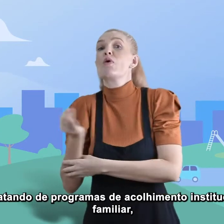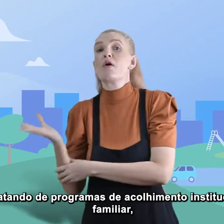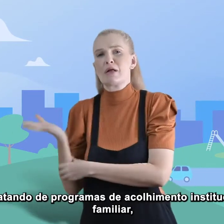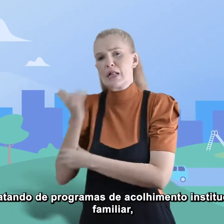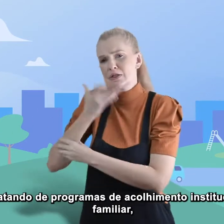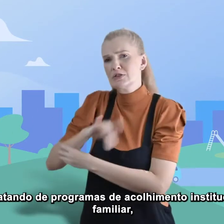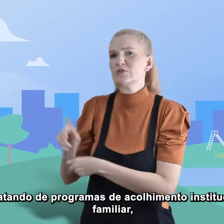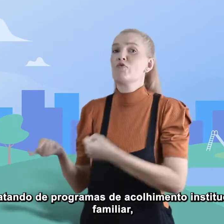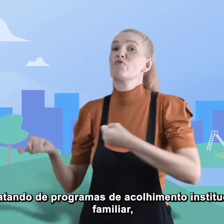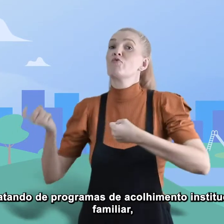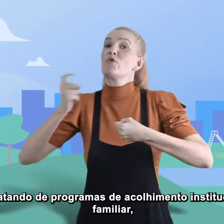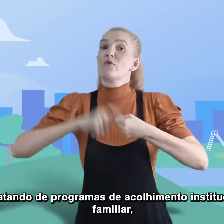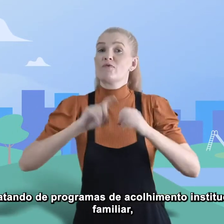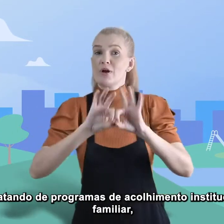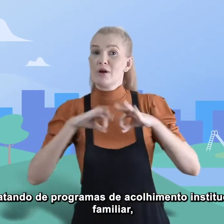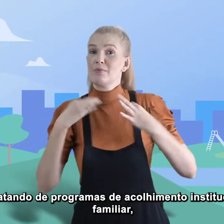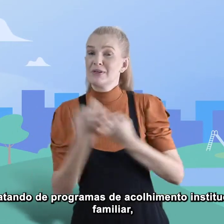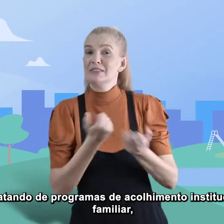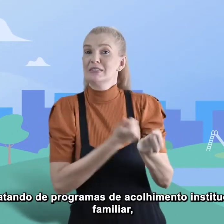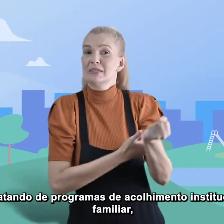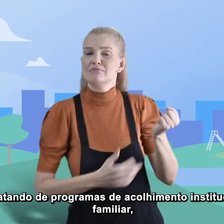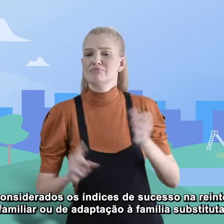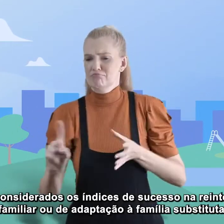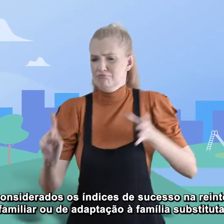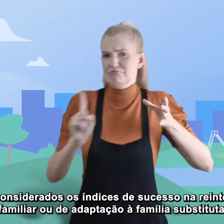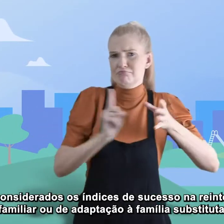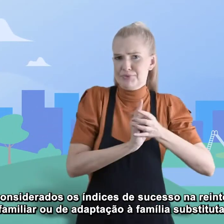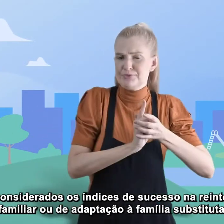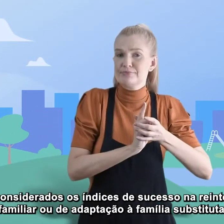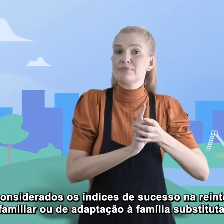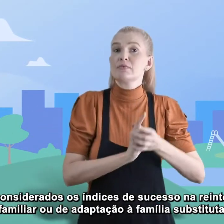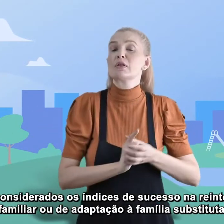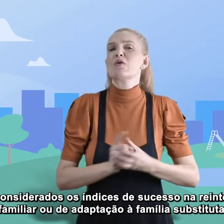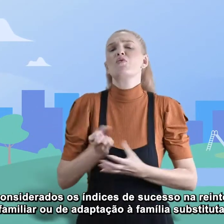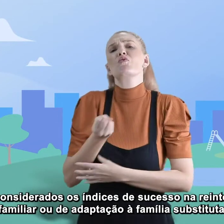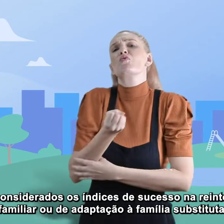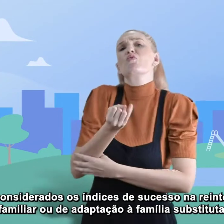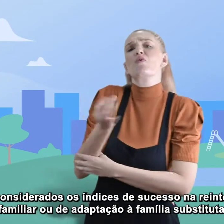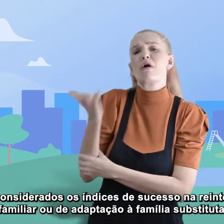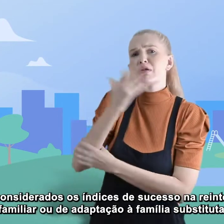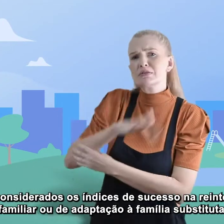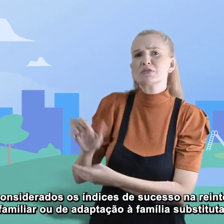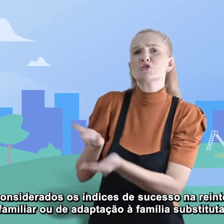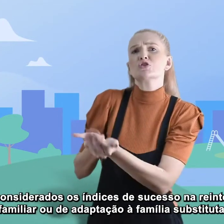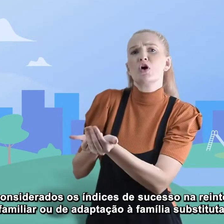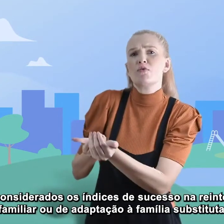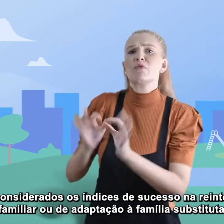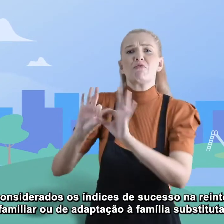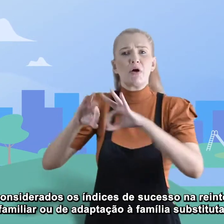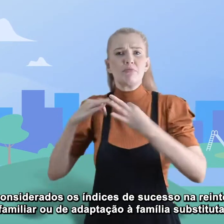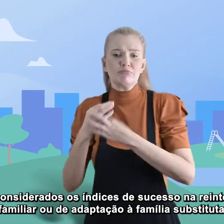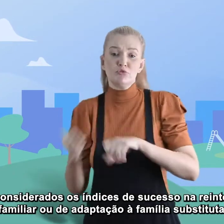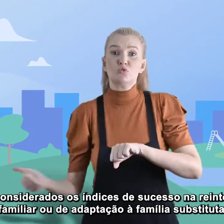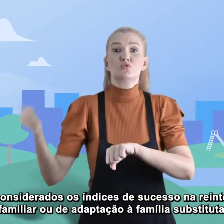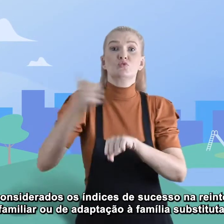acolhimento institucional ou familiar, serão considerados os índices de sucesso na